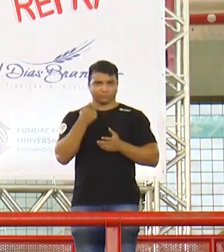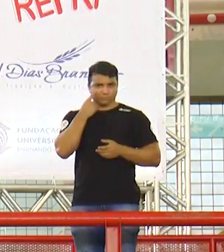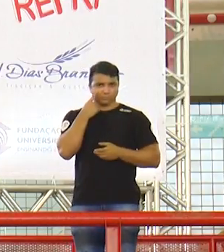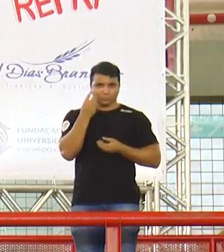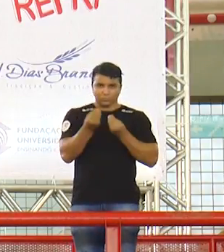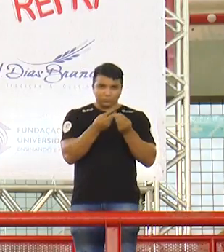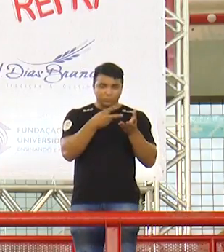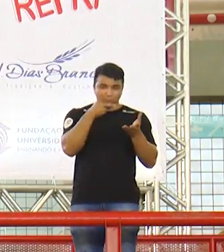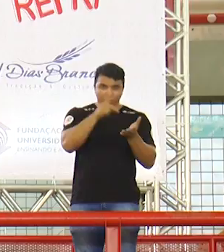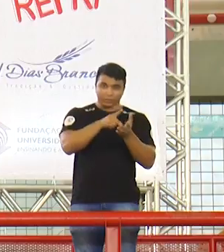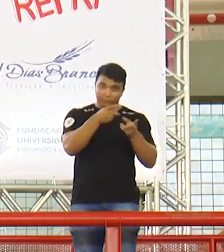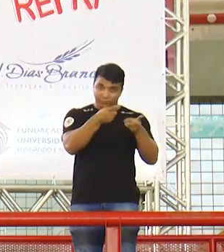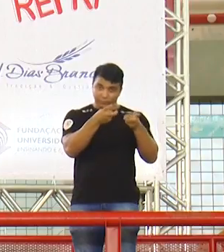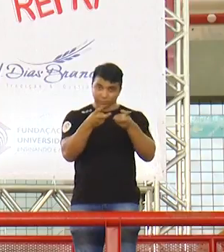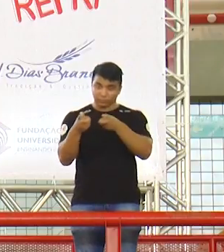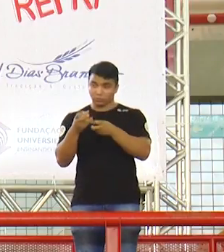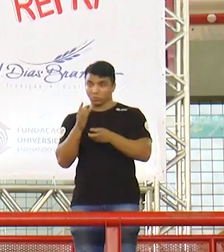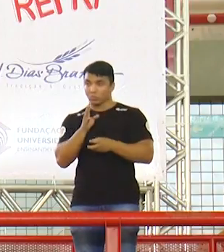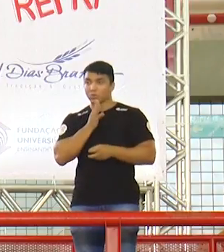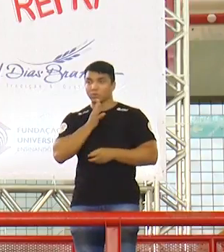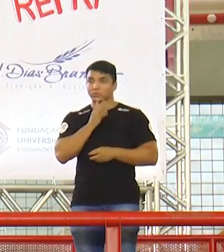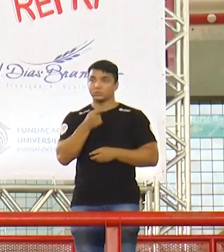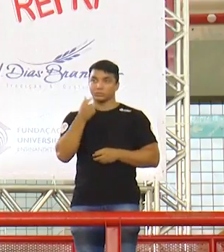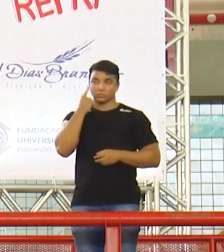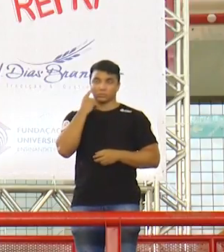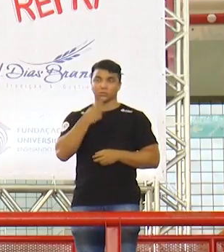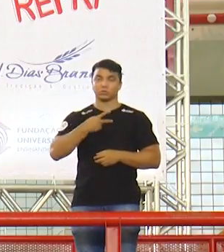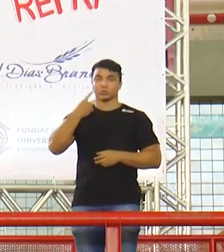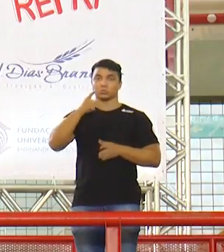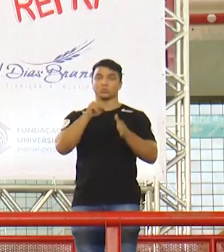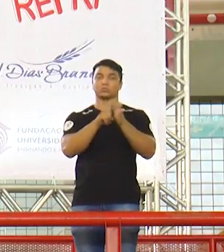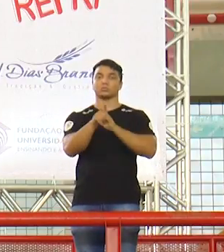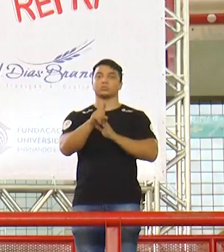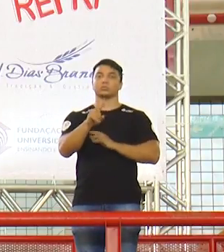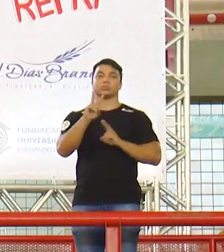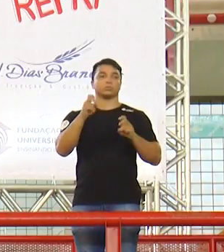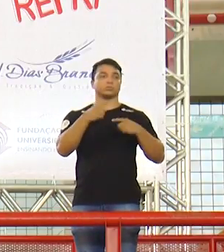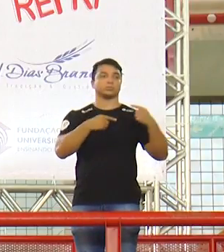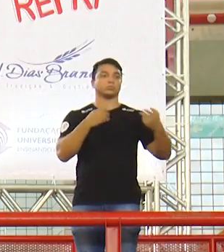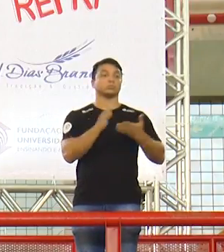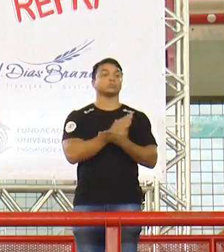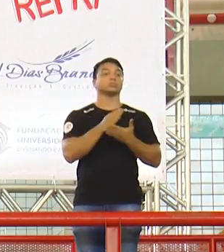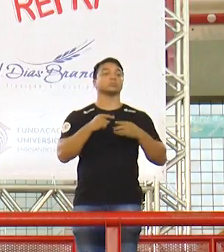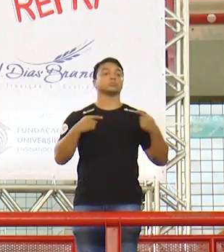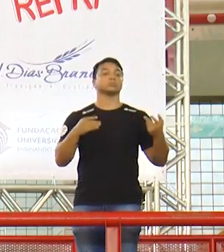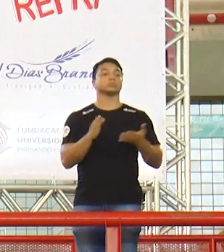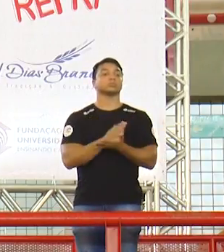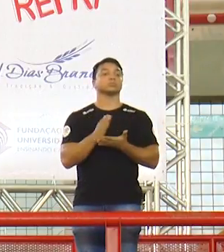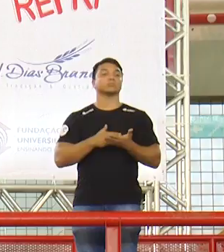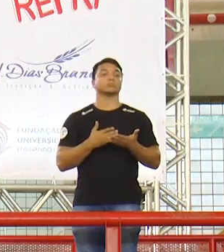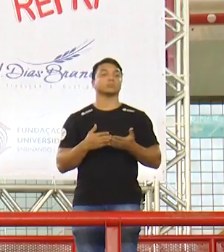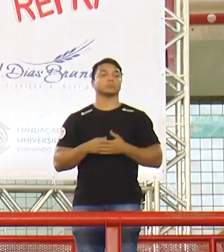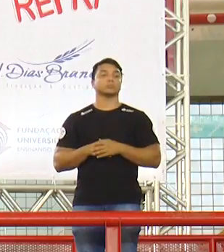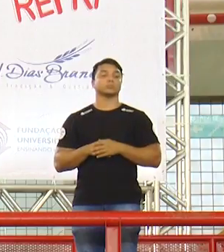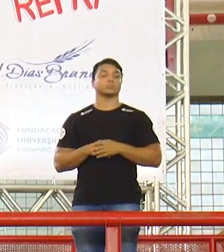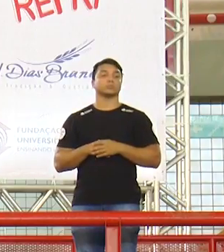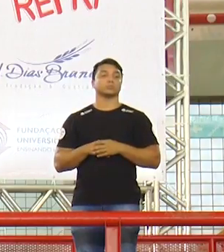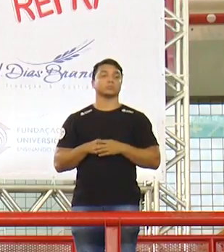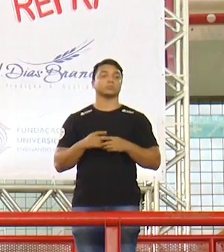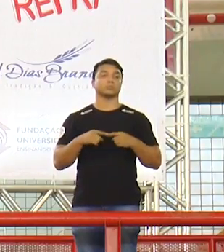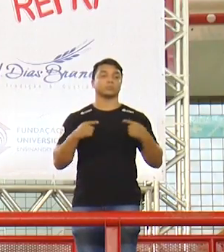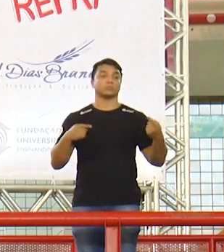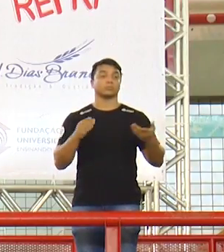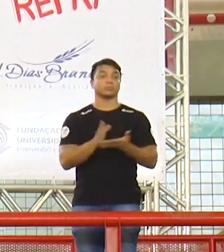realmente percebeu isso, convido você à segunda questão do nosso material. Vamos dar uma olhadinha